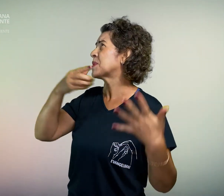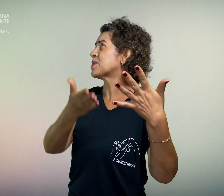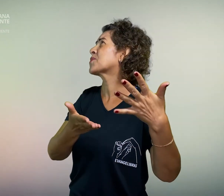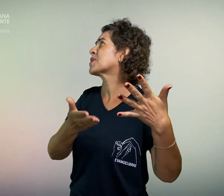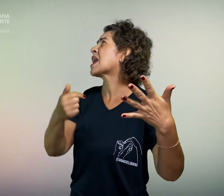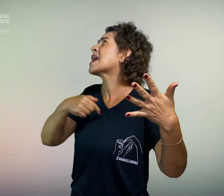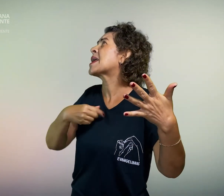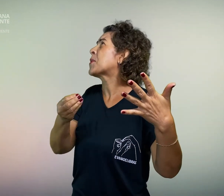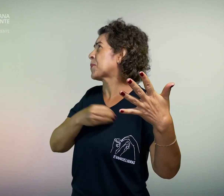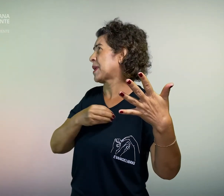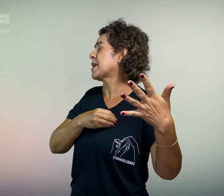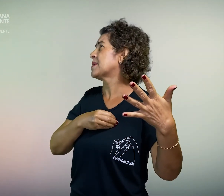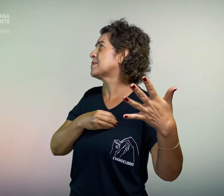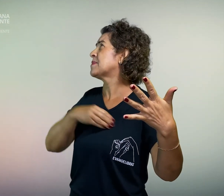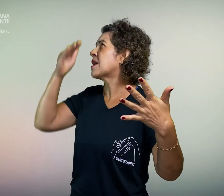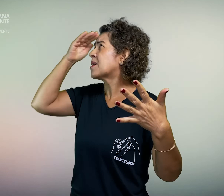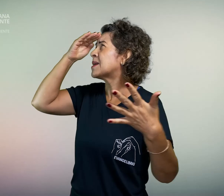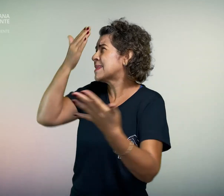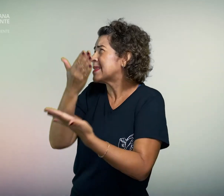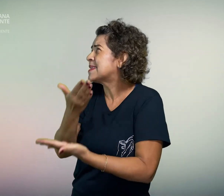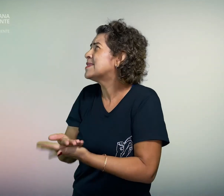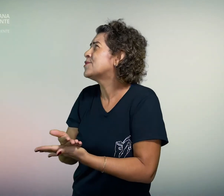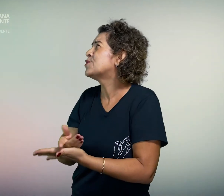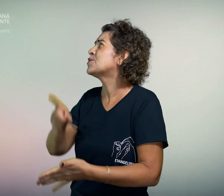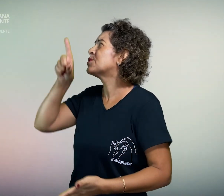que Ele estará te perdoando.